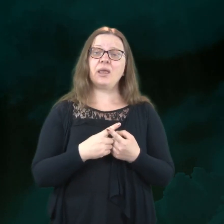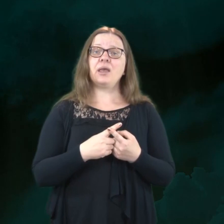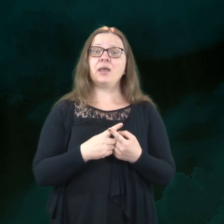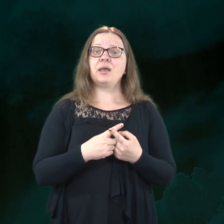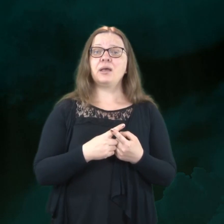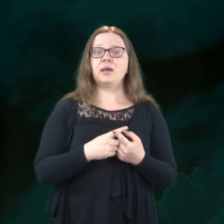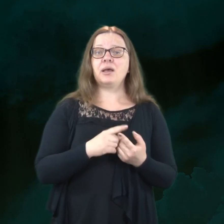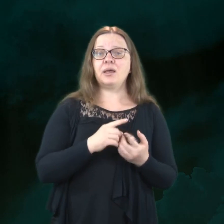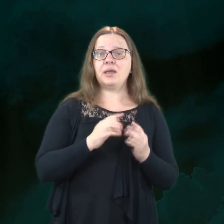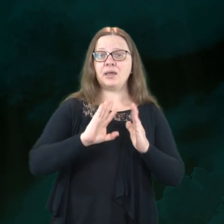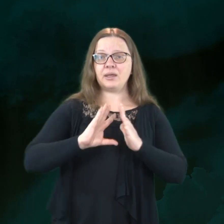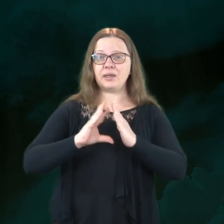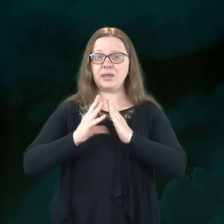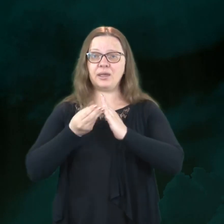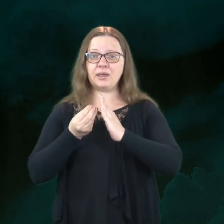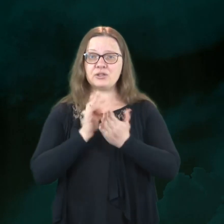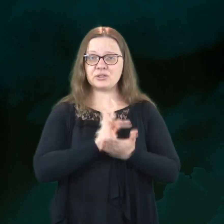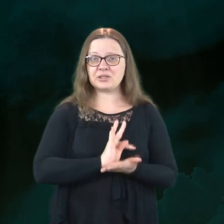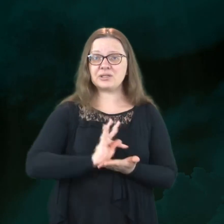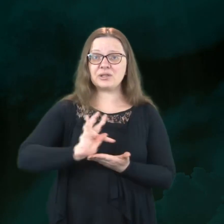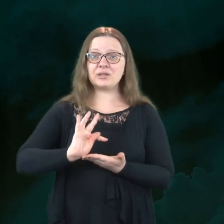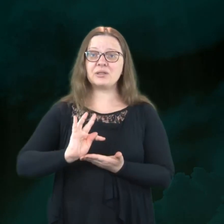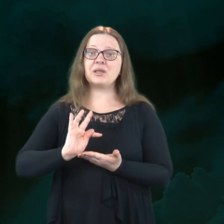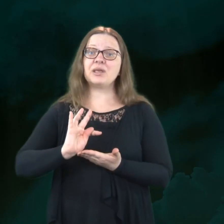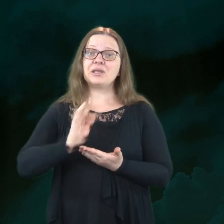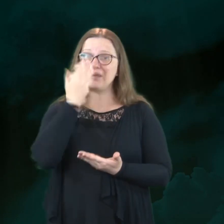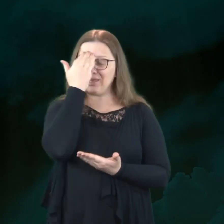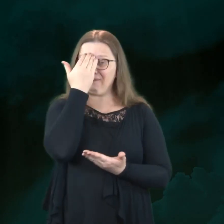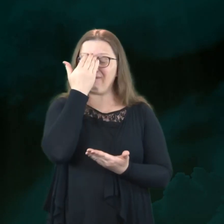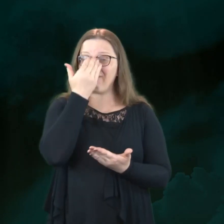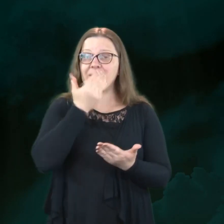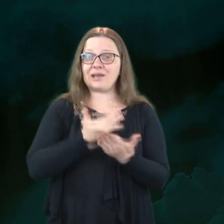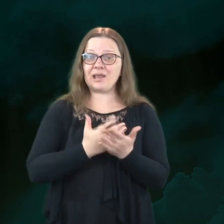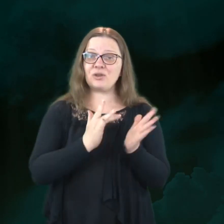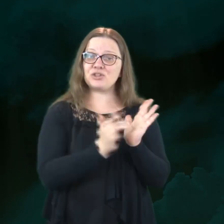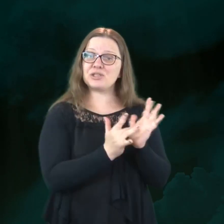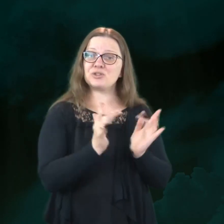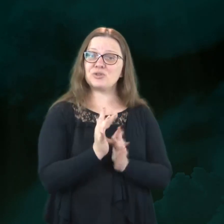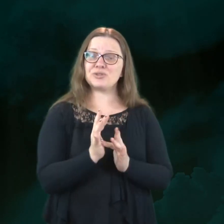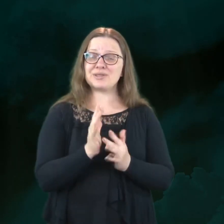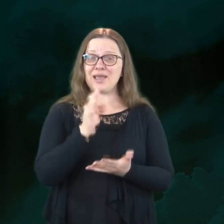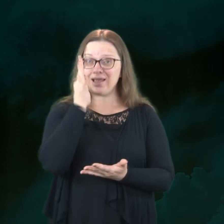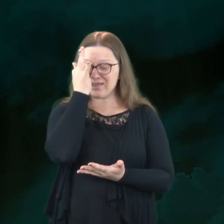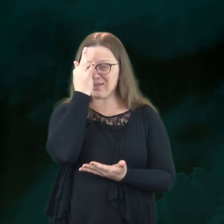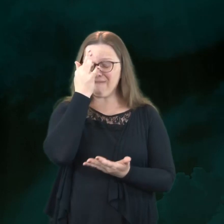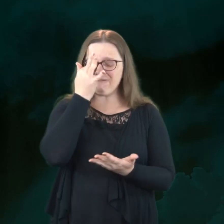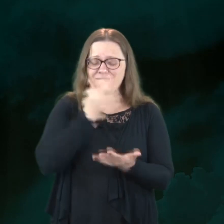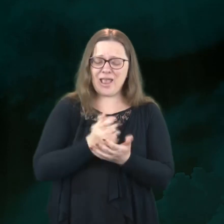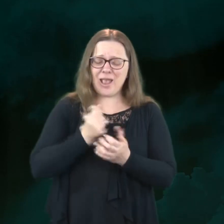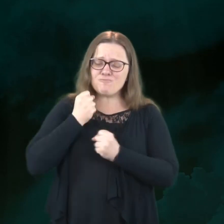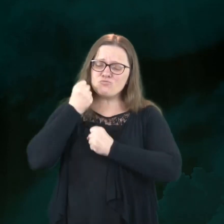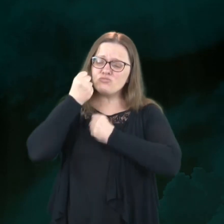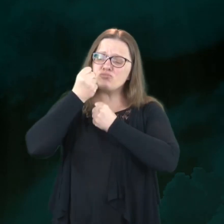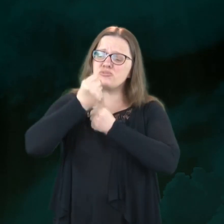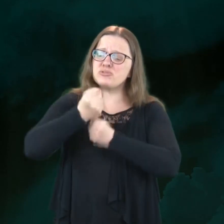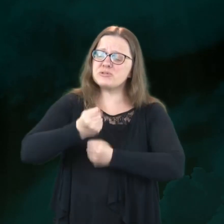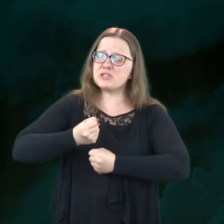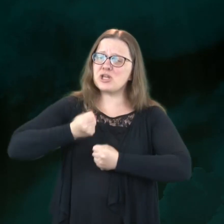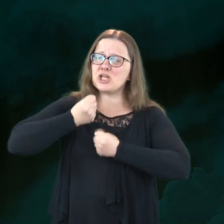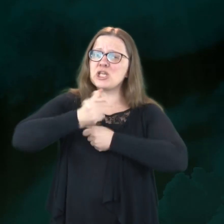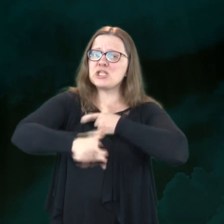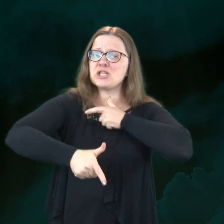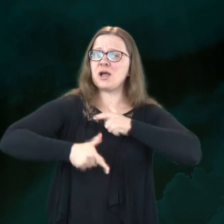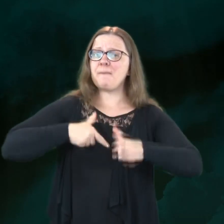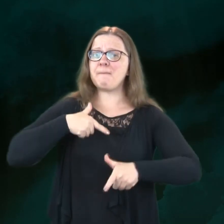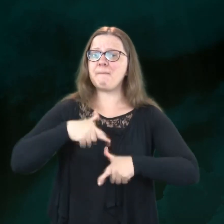creram, os poucos judeus, quando creram, essa fé é poderosa, essa fé trabalha,